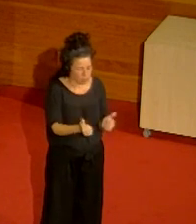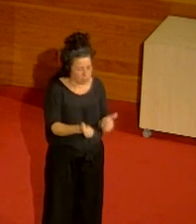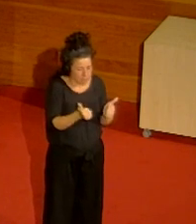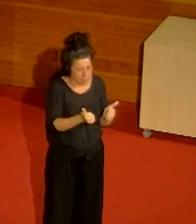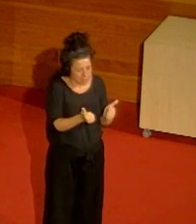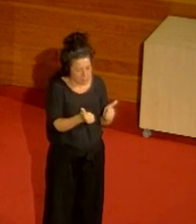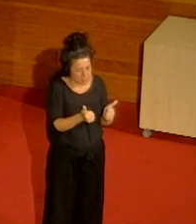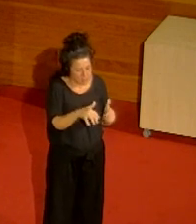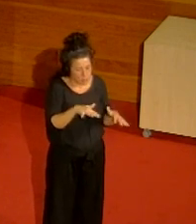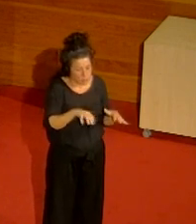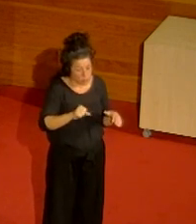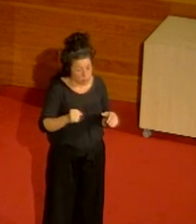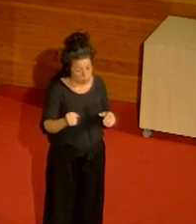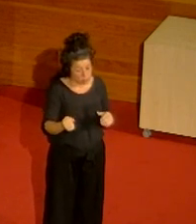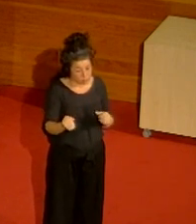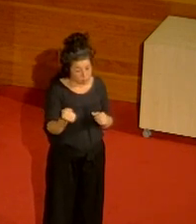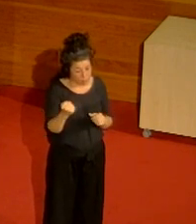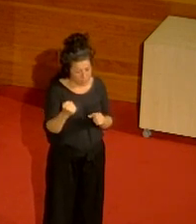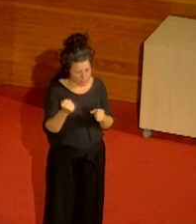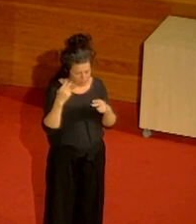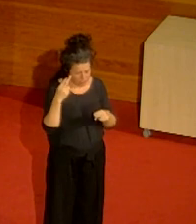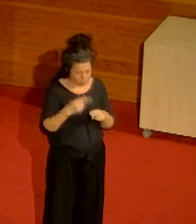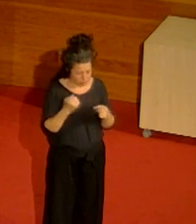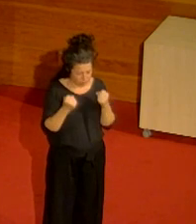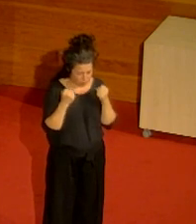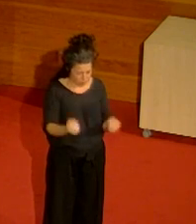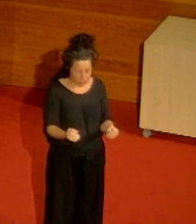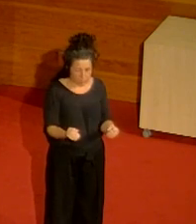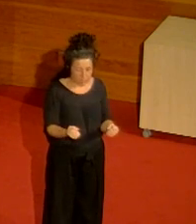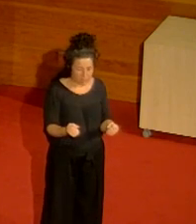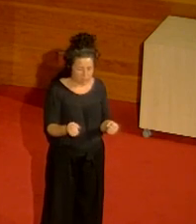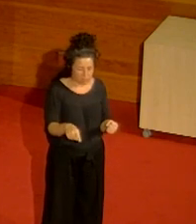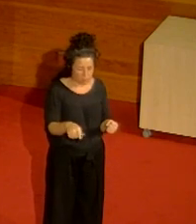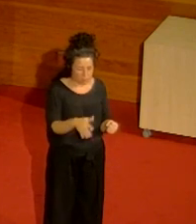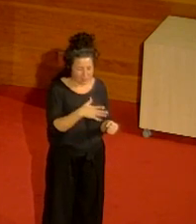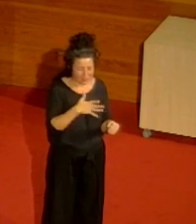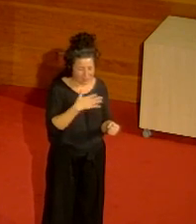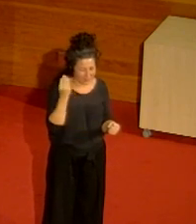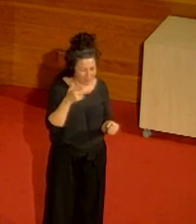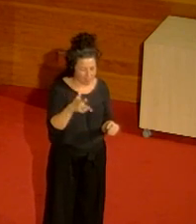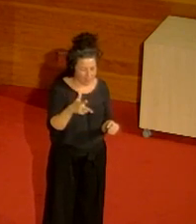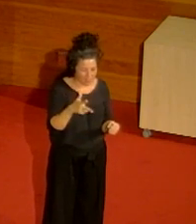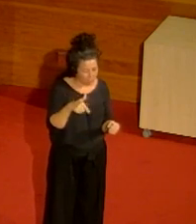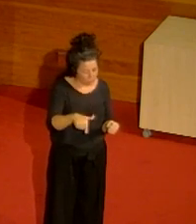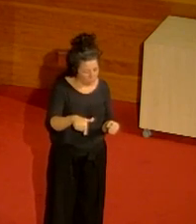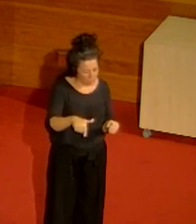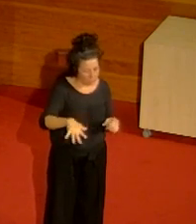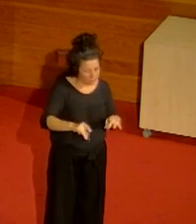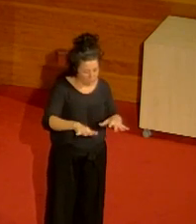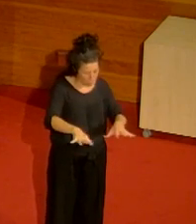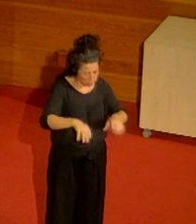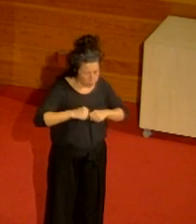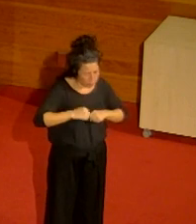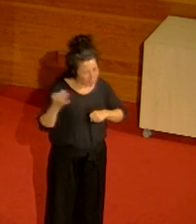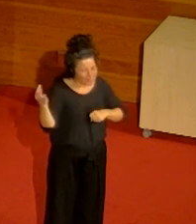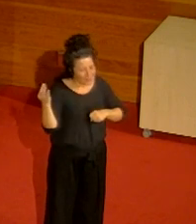consideran que ellos tienen el derecho ancestral a estar en todo el territorio sino que consideran que los árabes se deberían ir o sea o bien